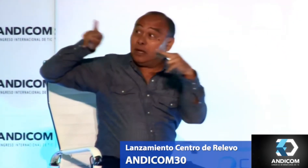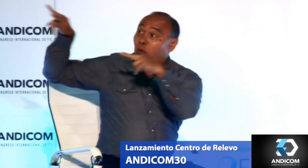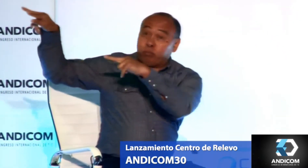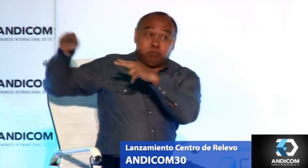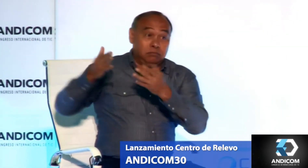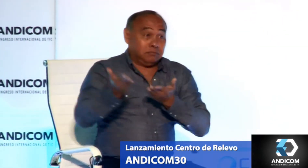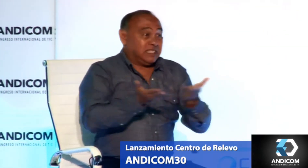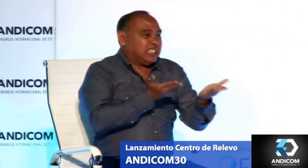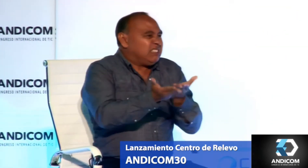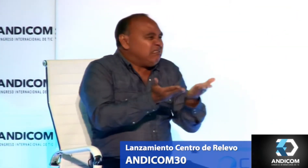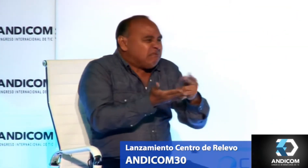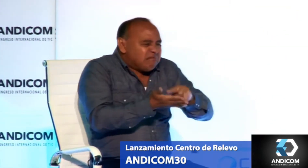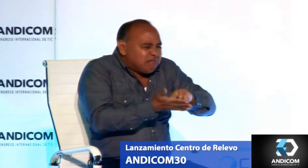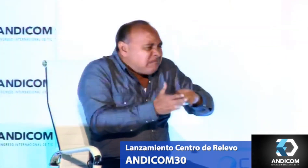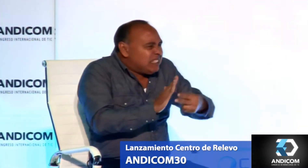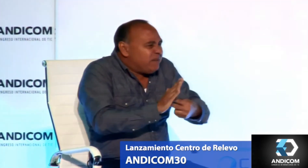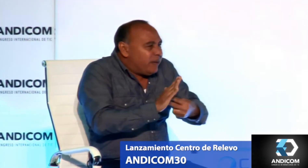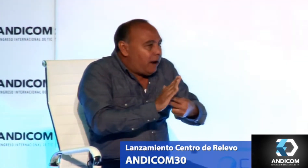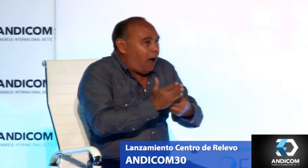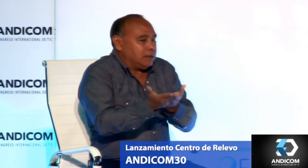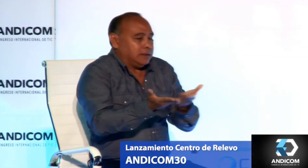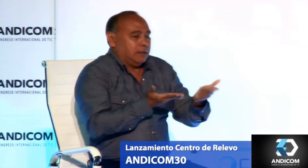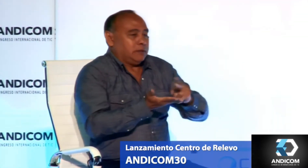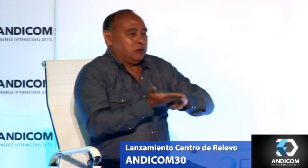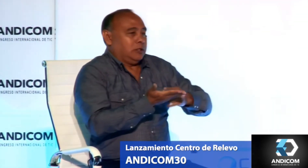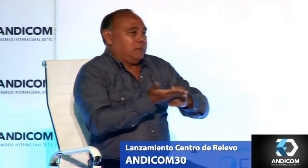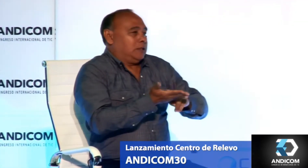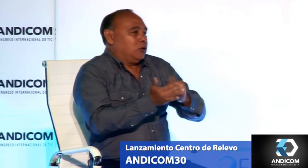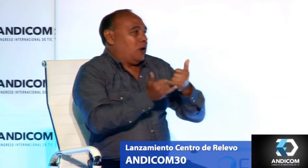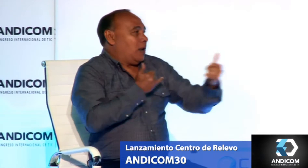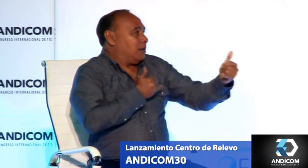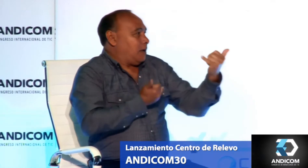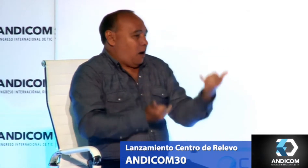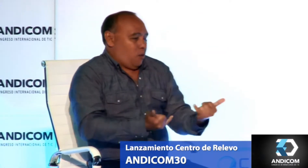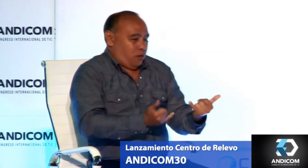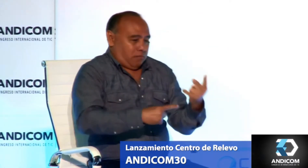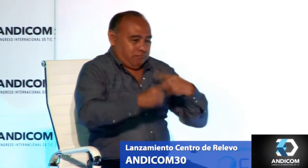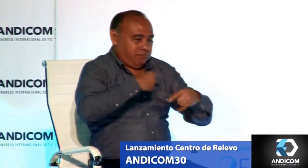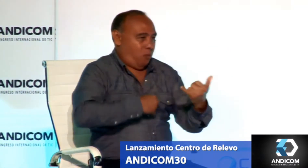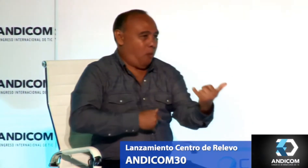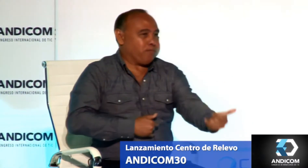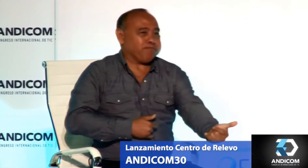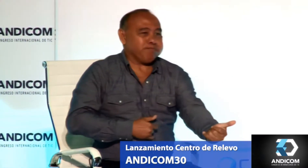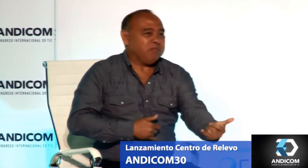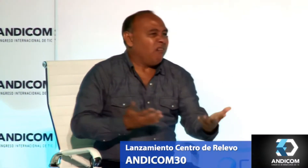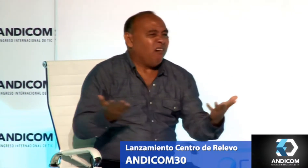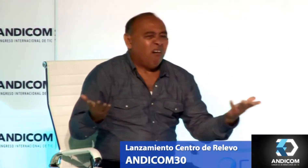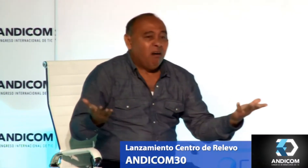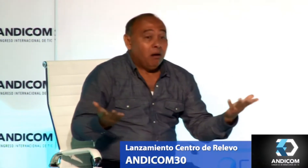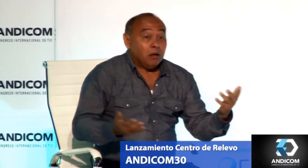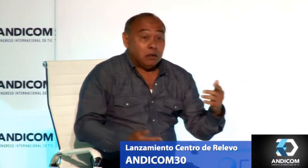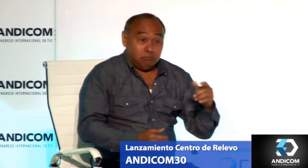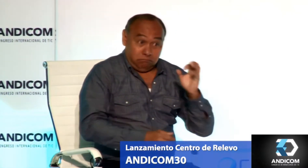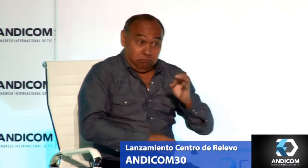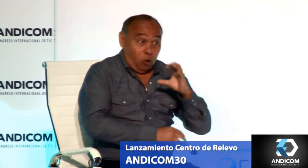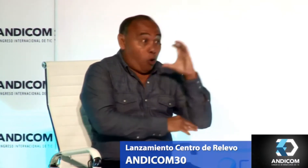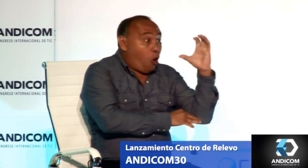llamadas. También tenemos el servicio de interpretación en línea fiel, como es, lo tenemos ahora. Tenemos un intérprete que